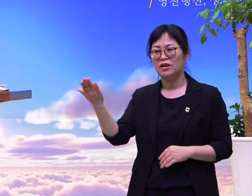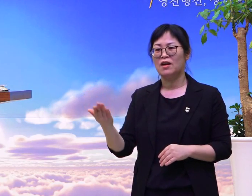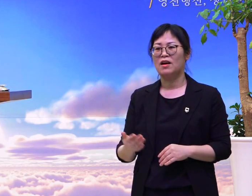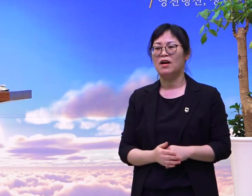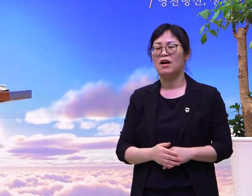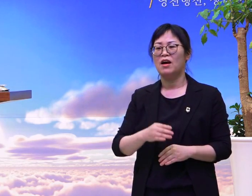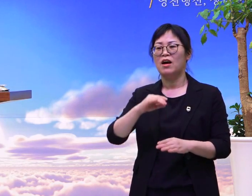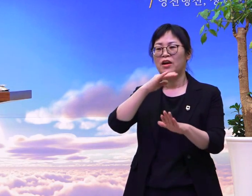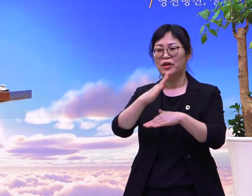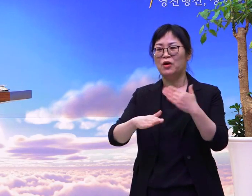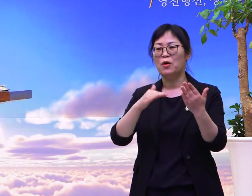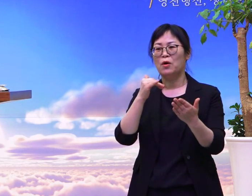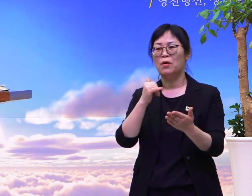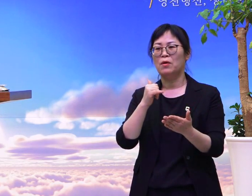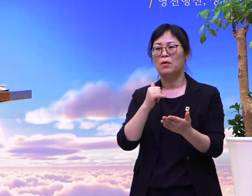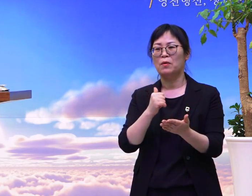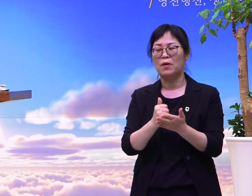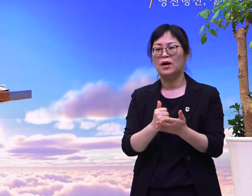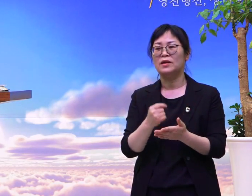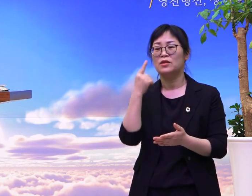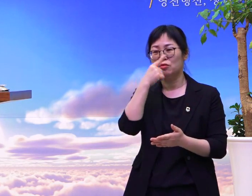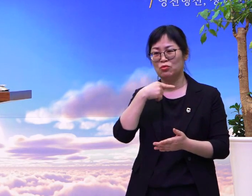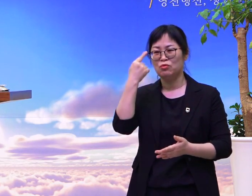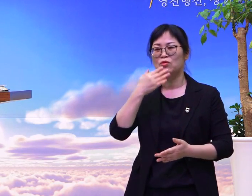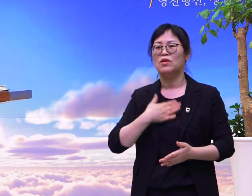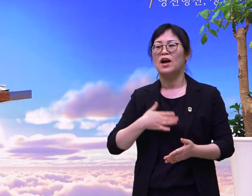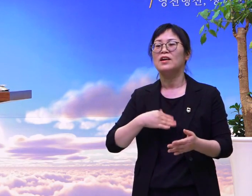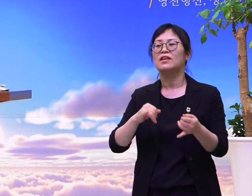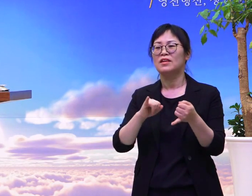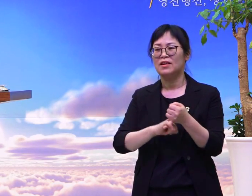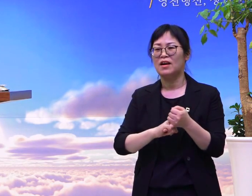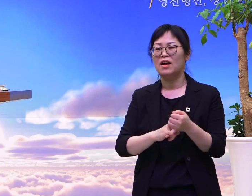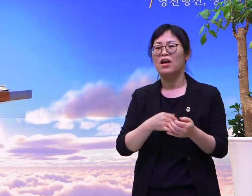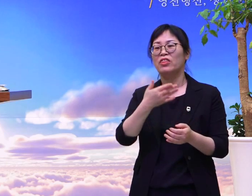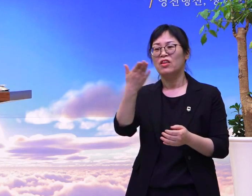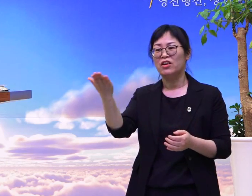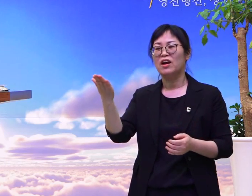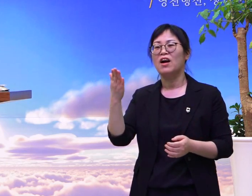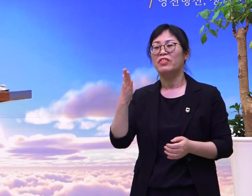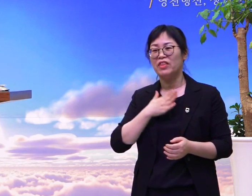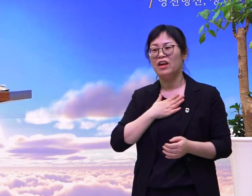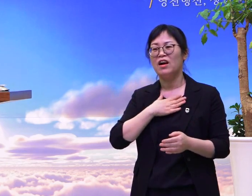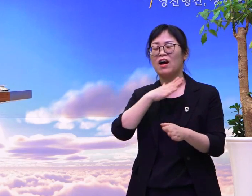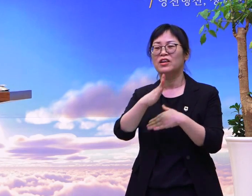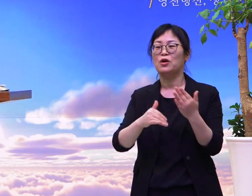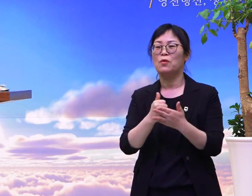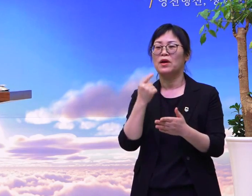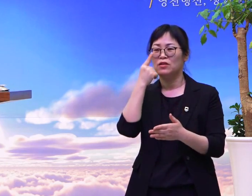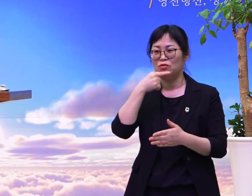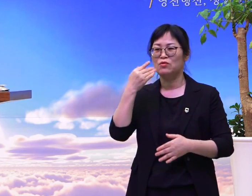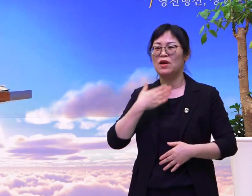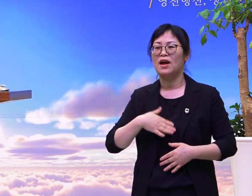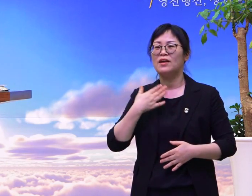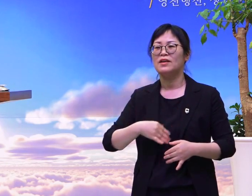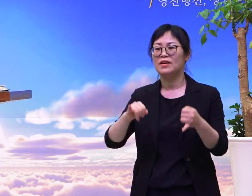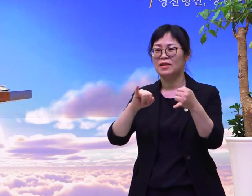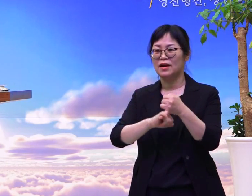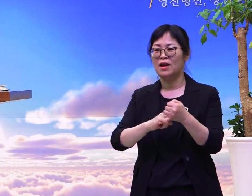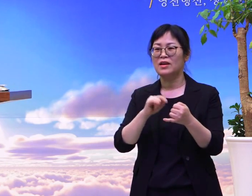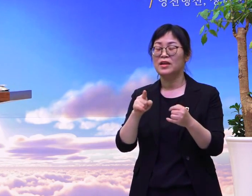너희가 여호와인 줄 알리라. 여호와인 줄 알리라. 너희가 내가 여호와인 줄 알리라. 이